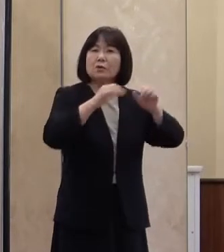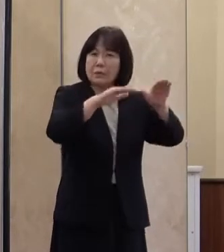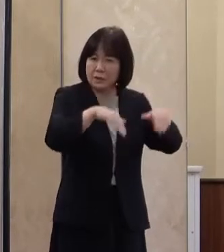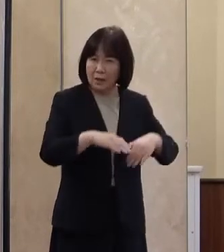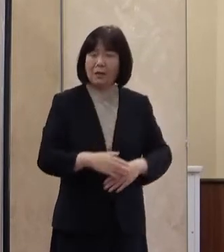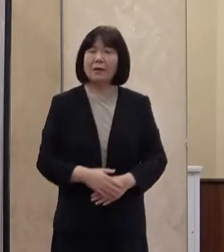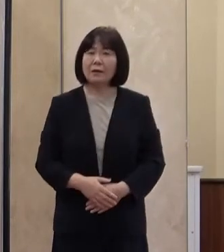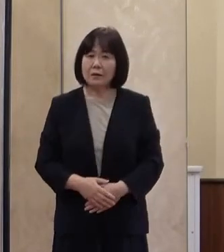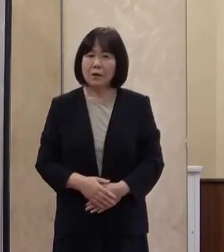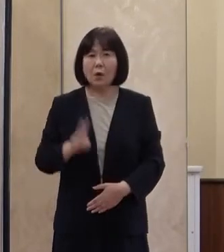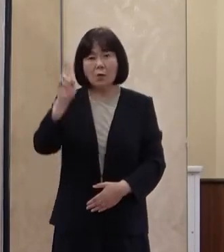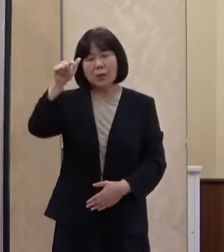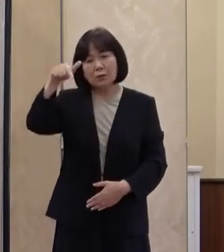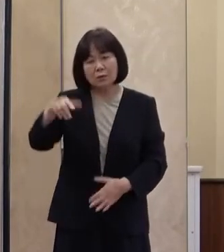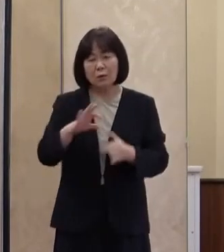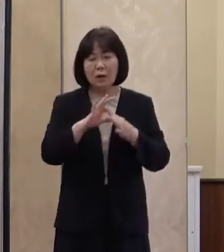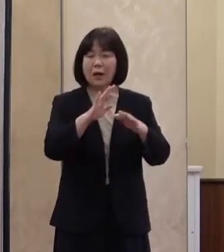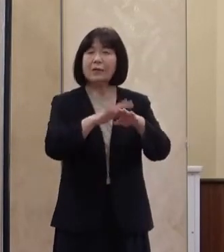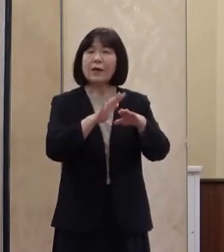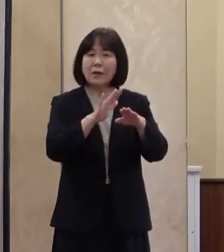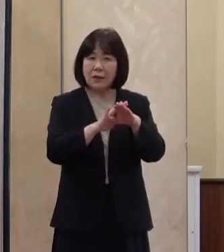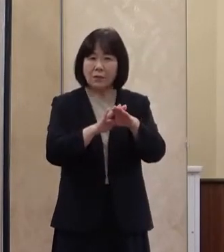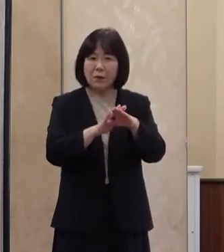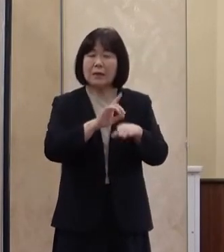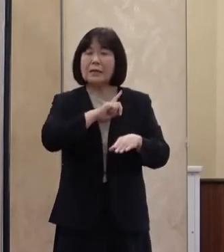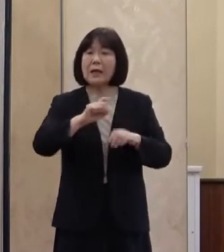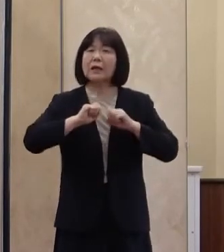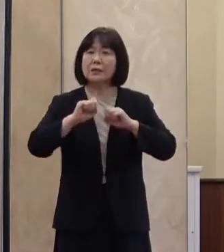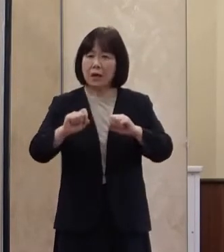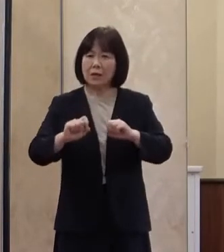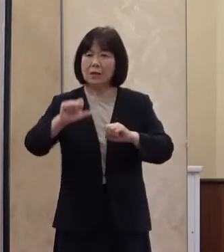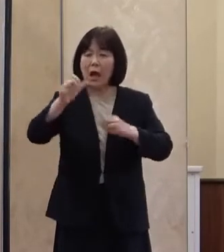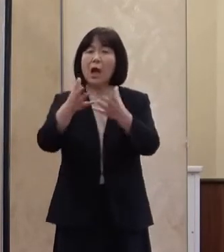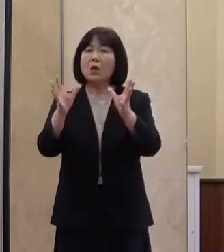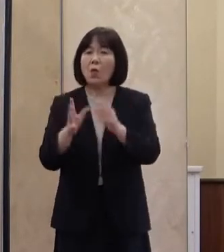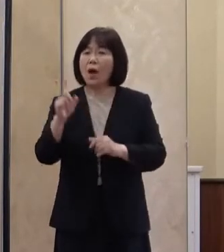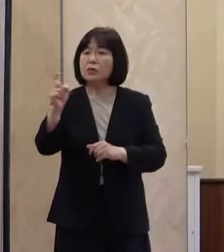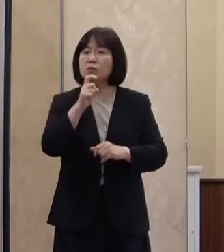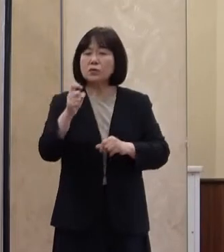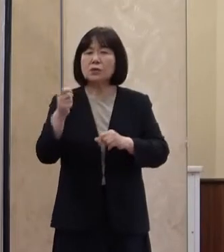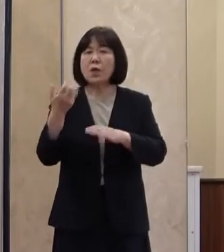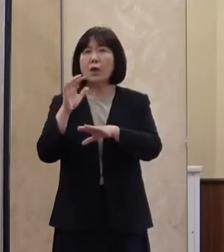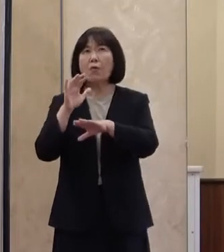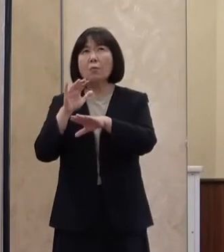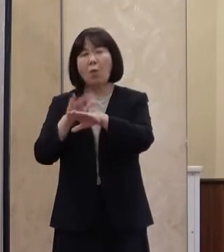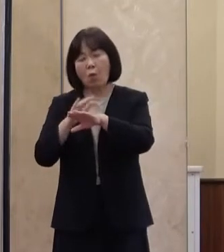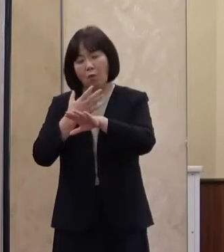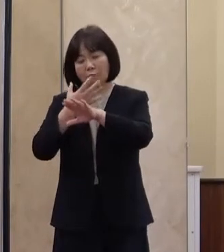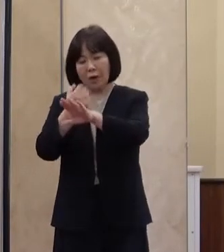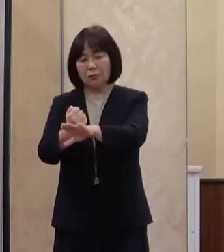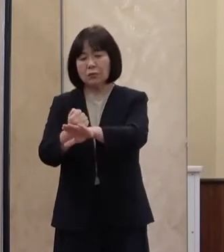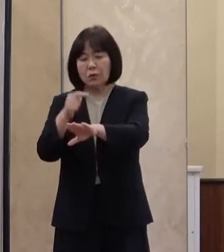ら、この先先行した10人体制でやったところでノウハウを獲得をしているので、それ